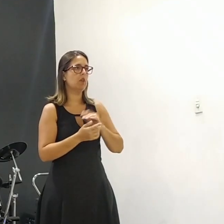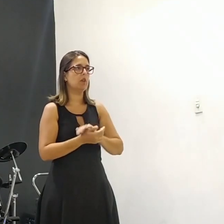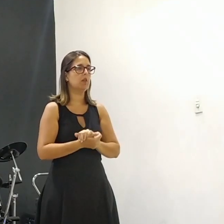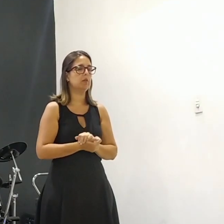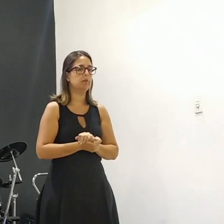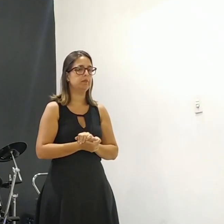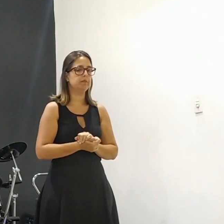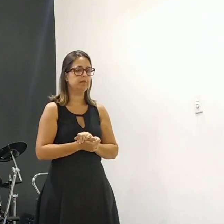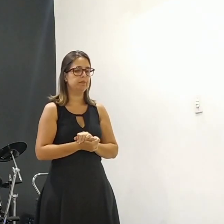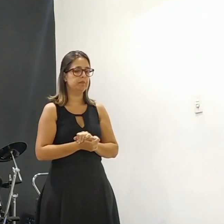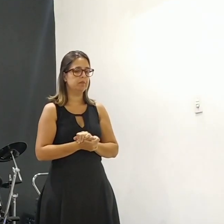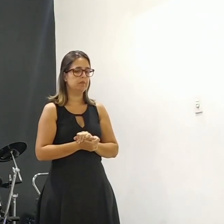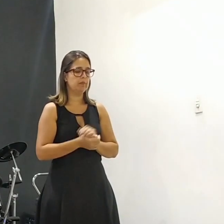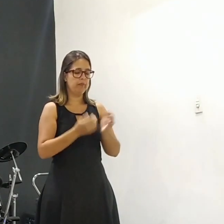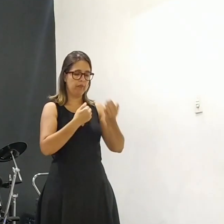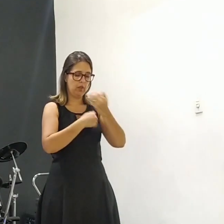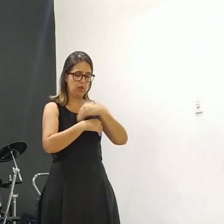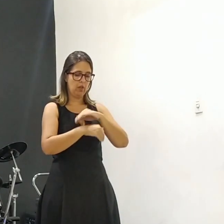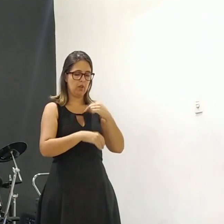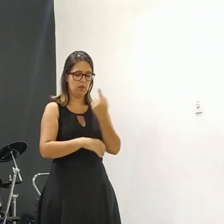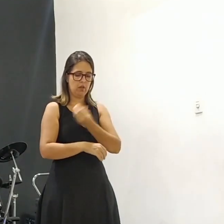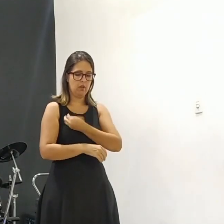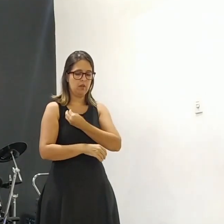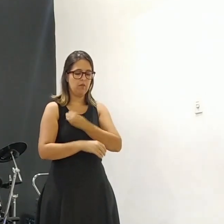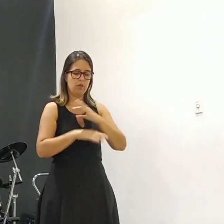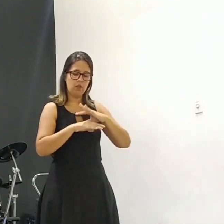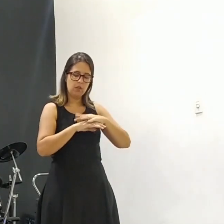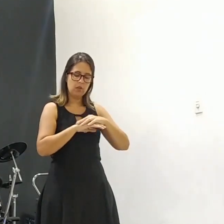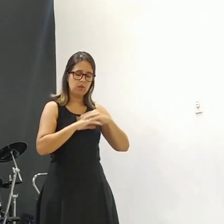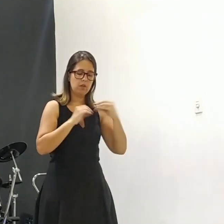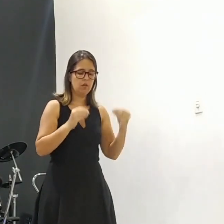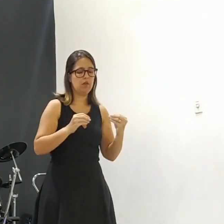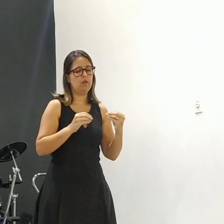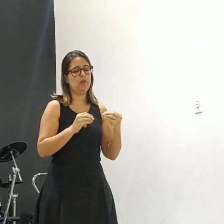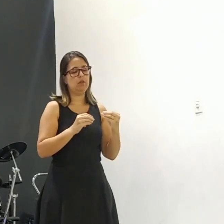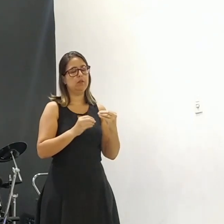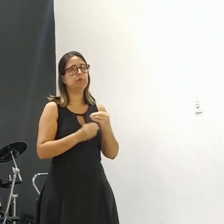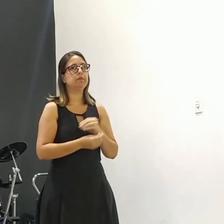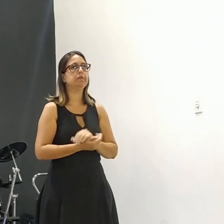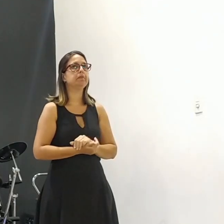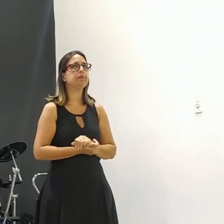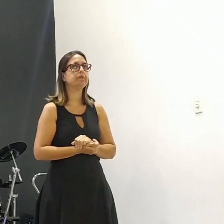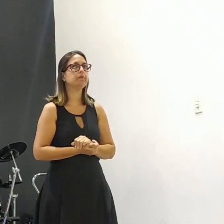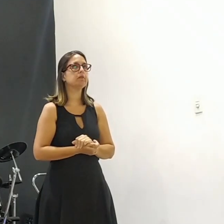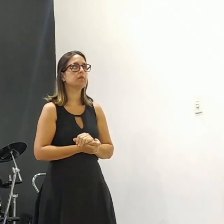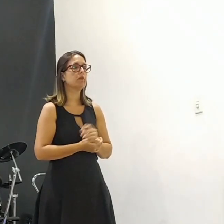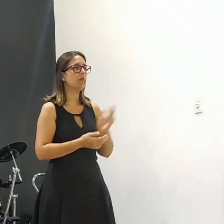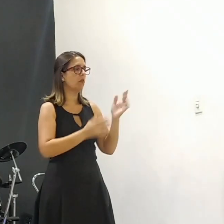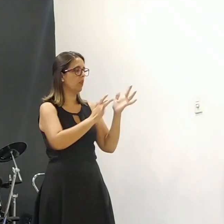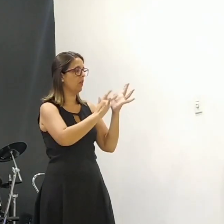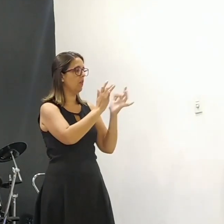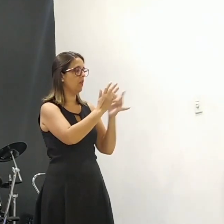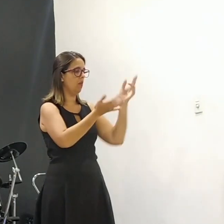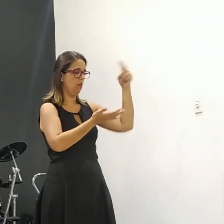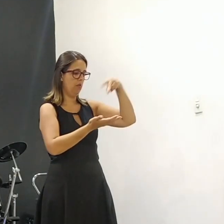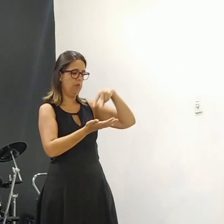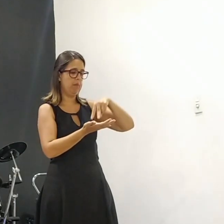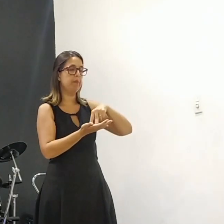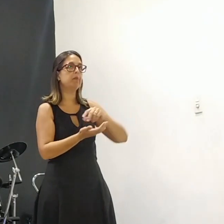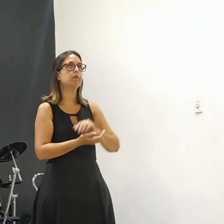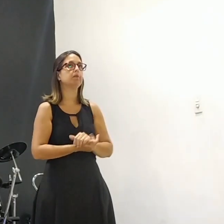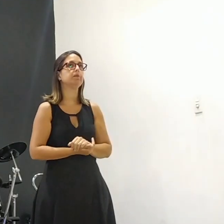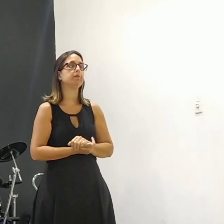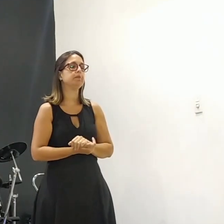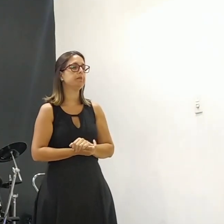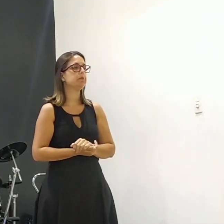mas ele está entrando na nossa vida, ele está nos curando, está nos sarando, porque Jesus veio para isso.